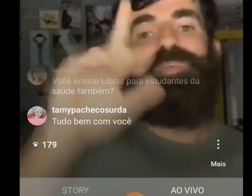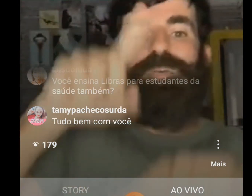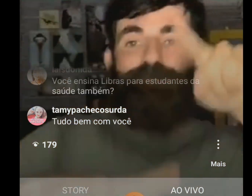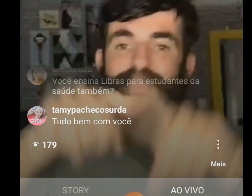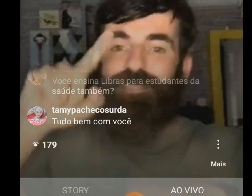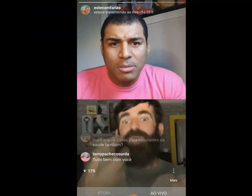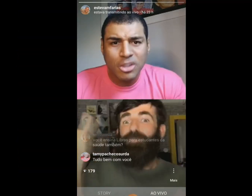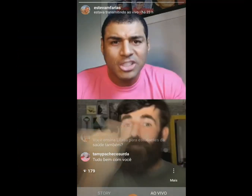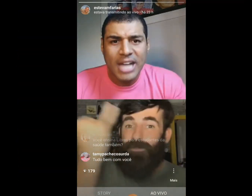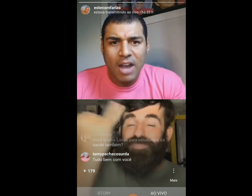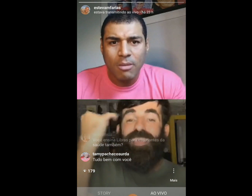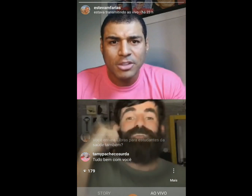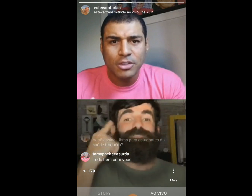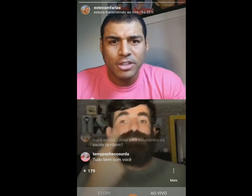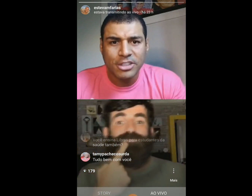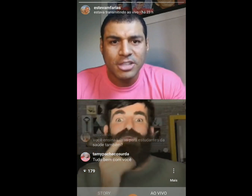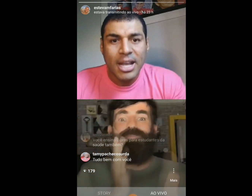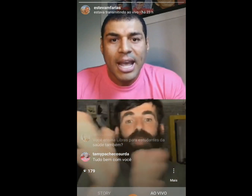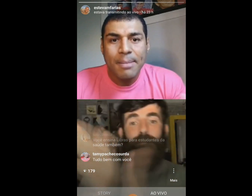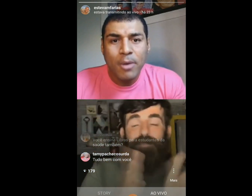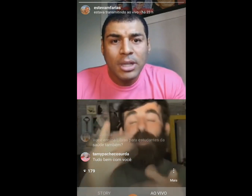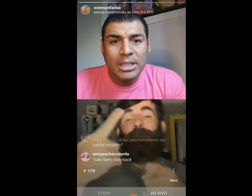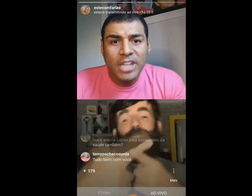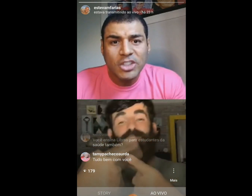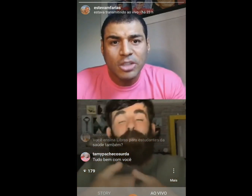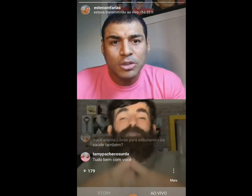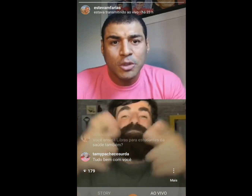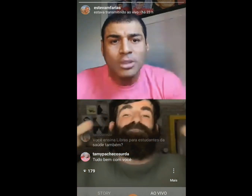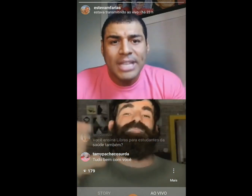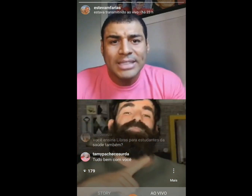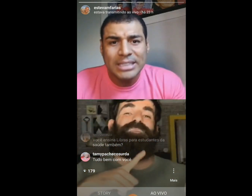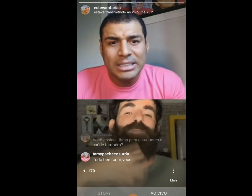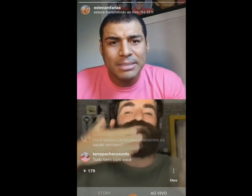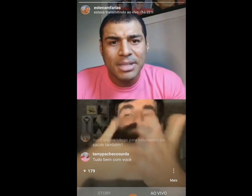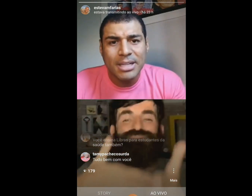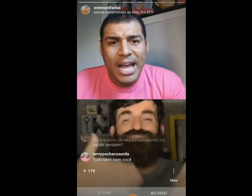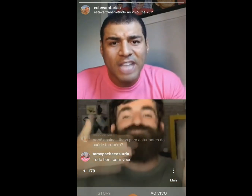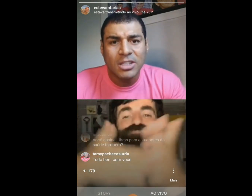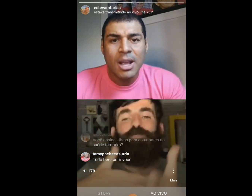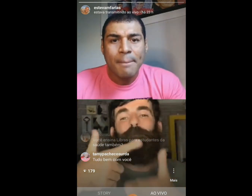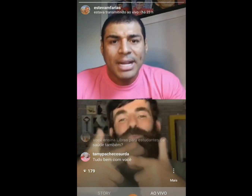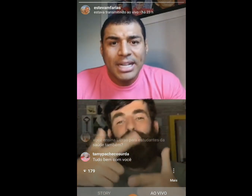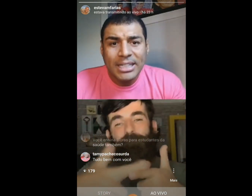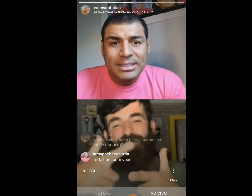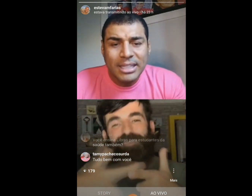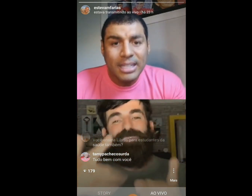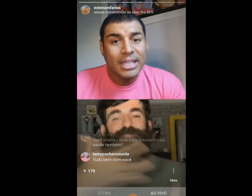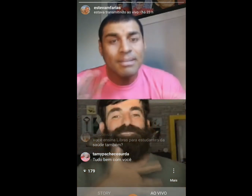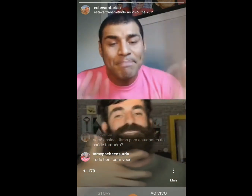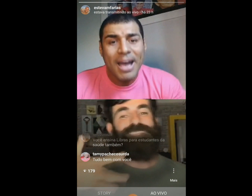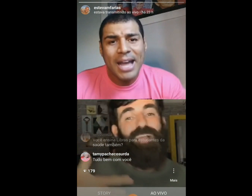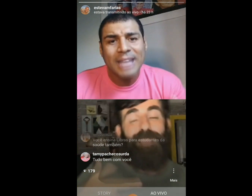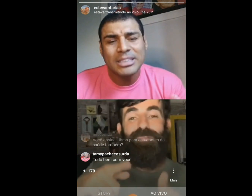comunicação. É importante para o surdo ter acessibilidade, porque tem muitas barreiras e muitos problemas na área da saúde